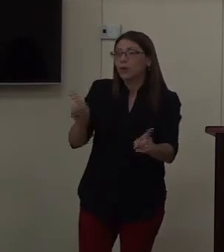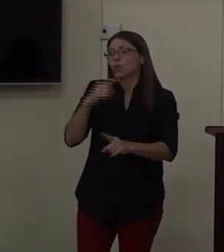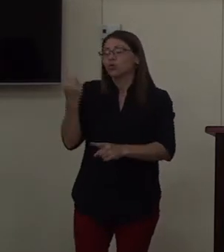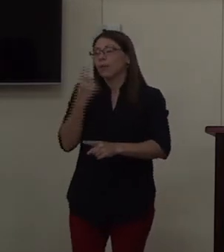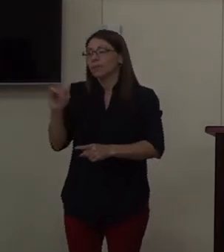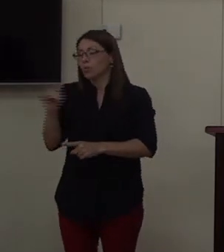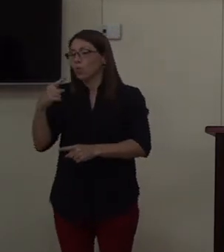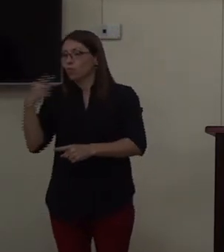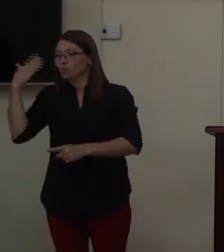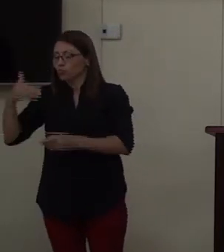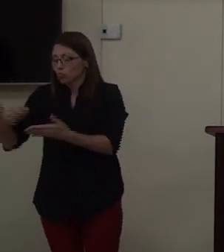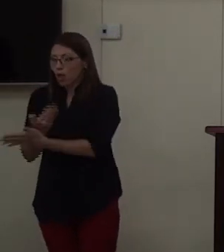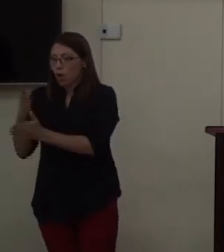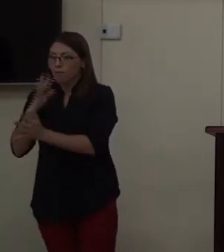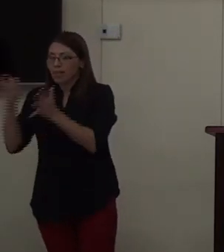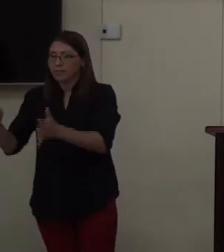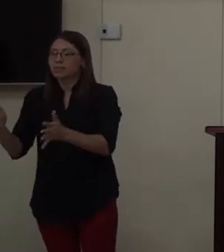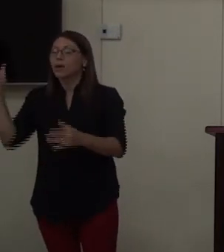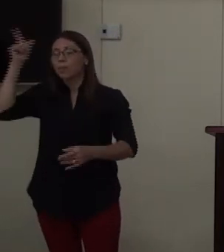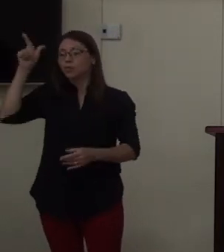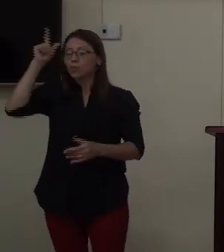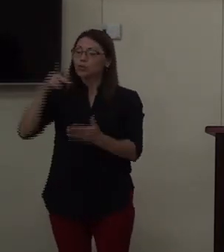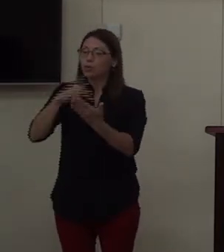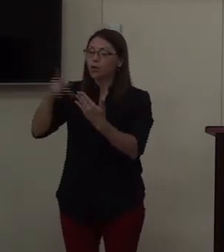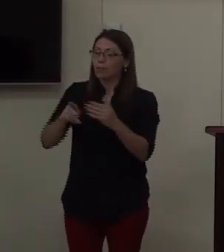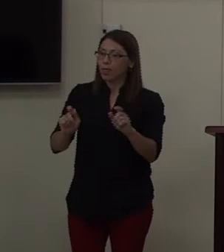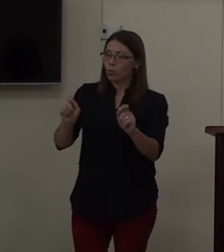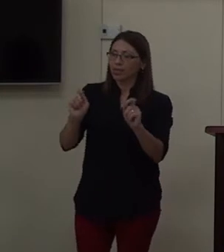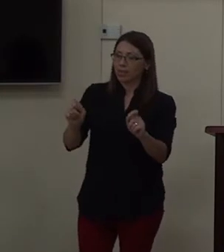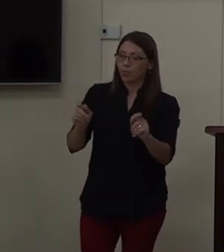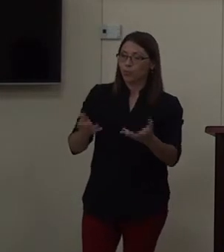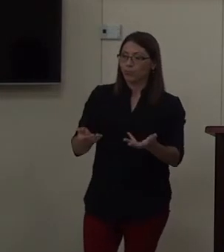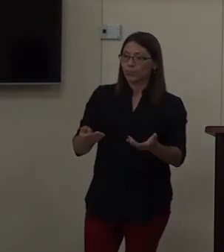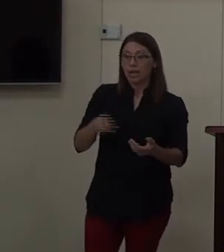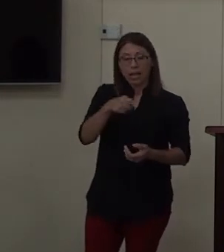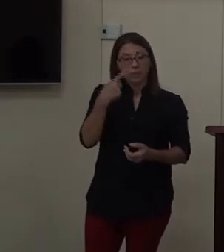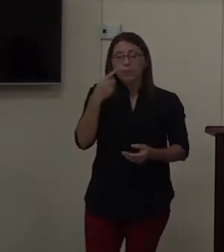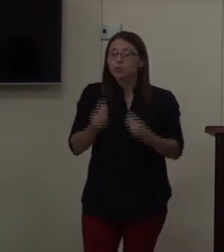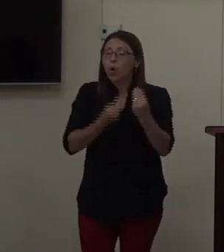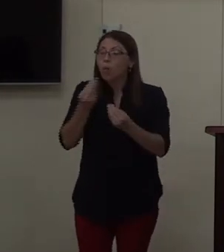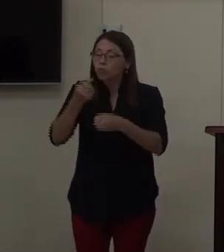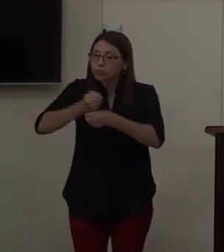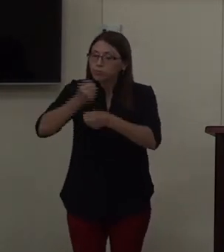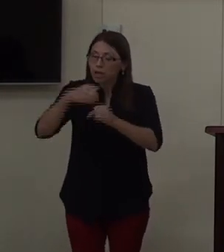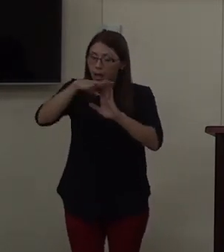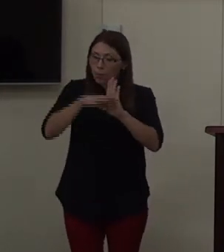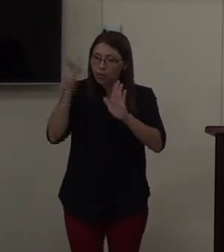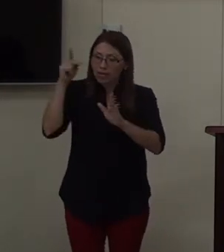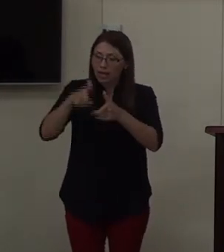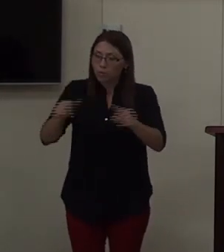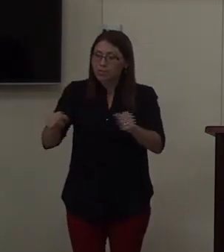neohablantes. Por supuesto que el programa educativo, que aquí viene la, como verdad, baja la política lingüística, tiene como